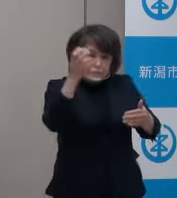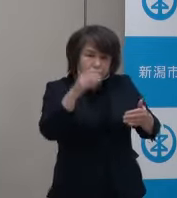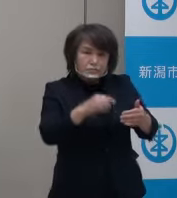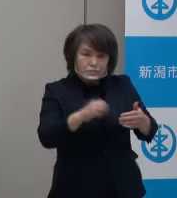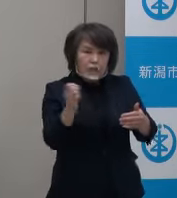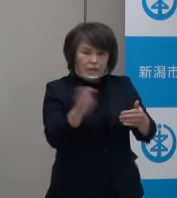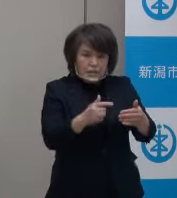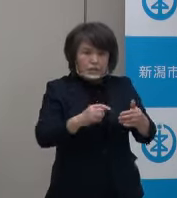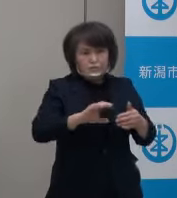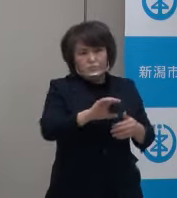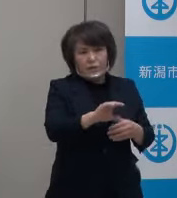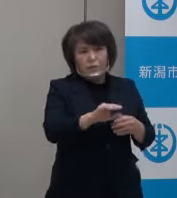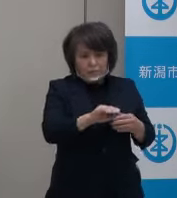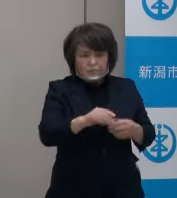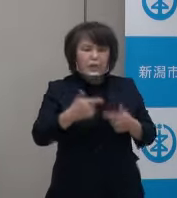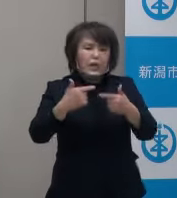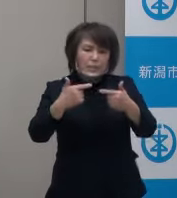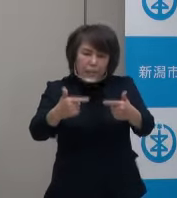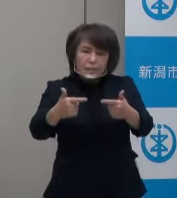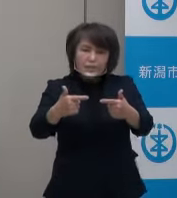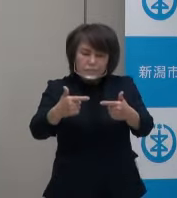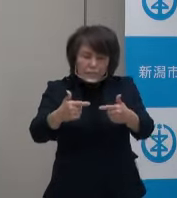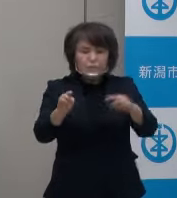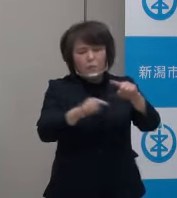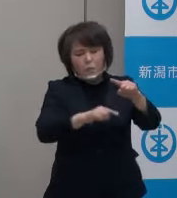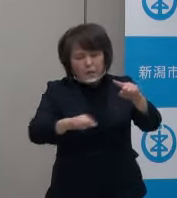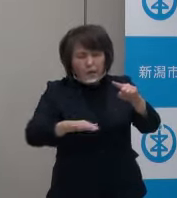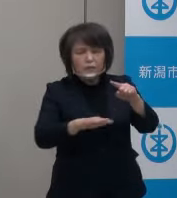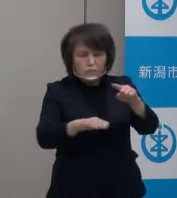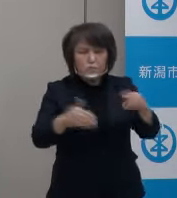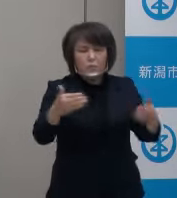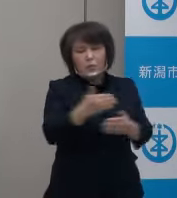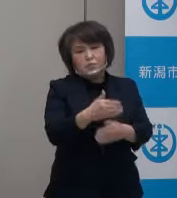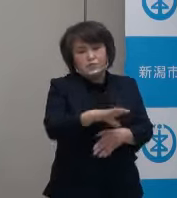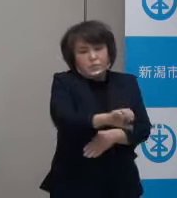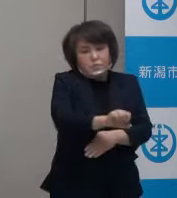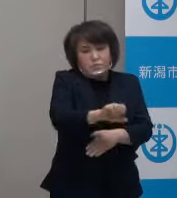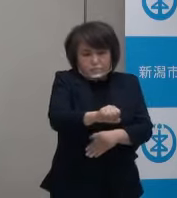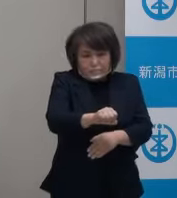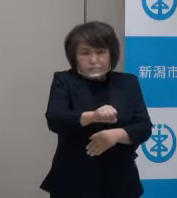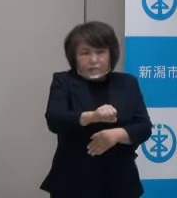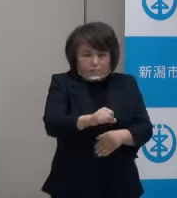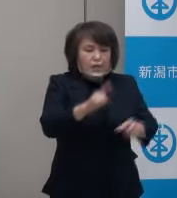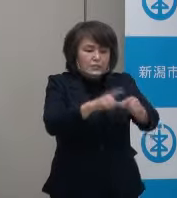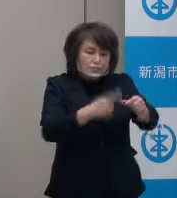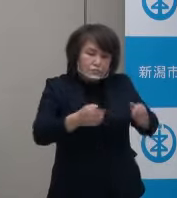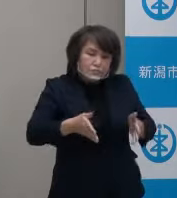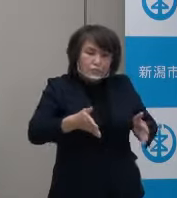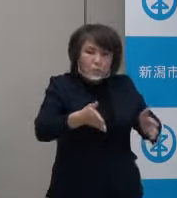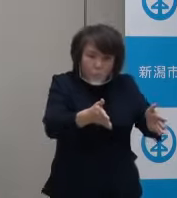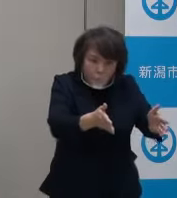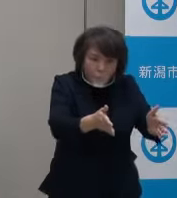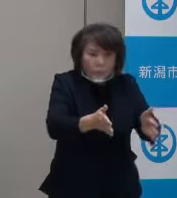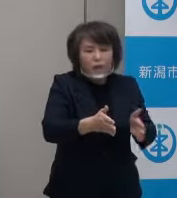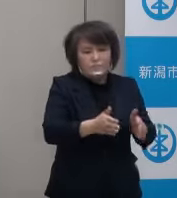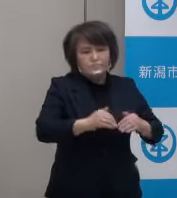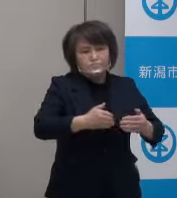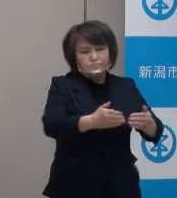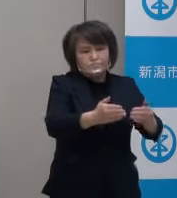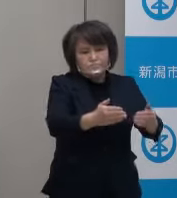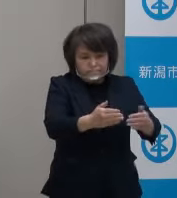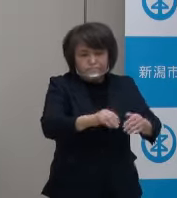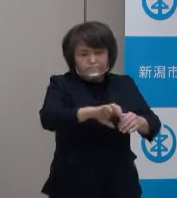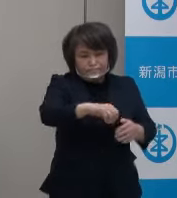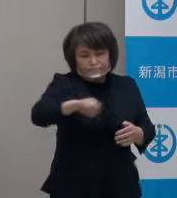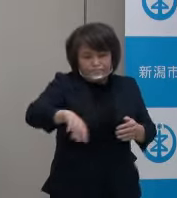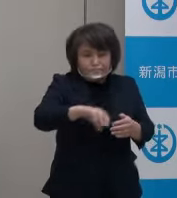車両やバスなどの公共交通の通行を確保するため、幹線道路から順番に除雪排雪作業を